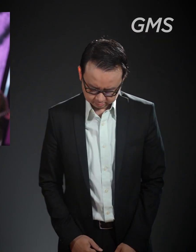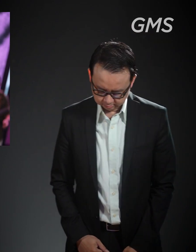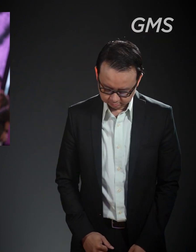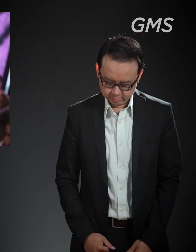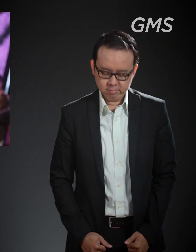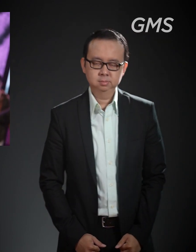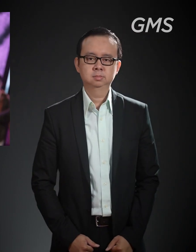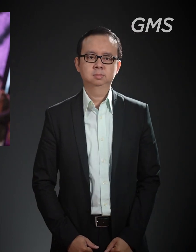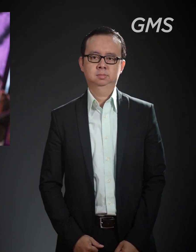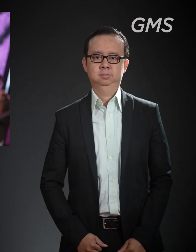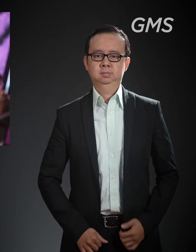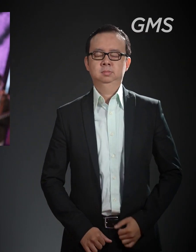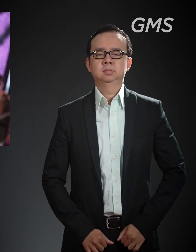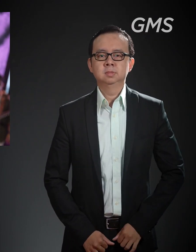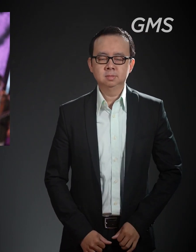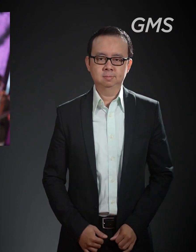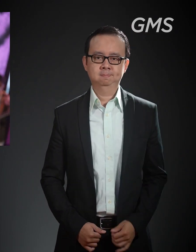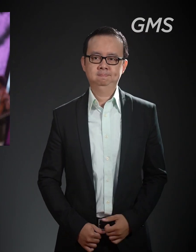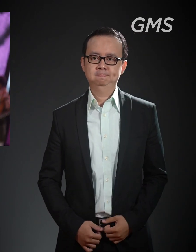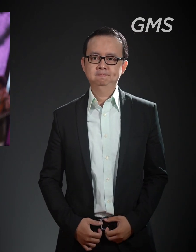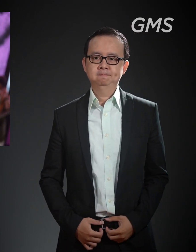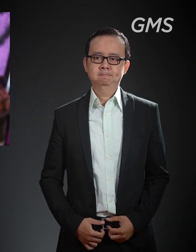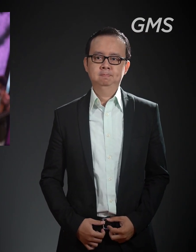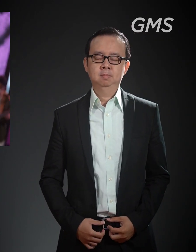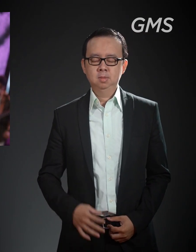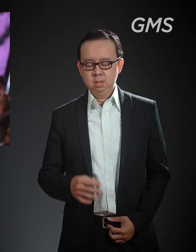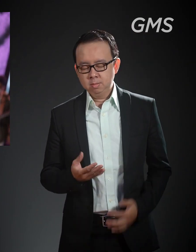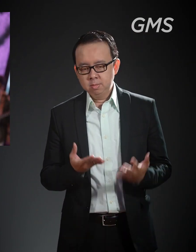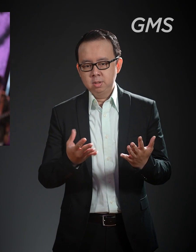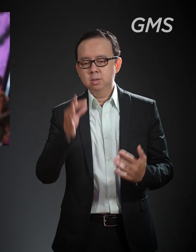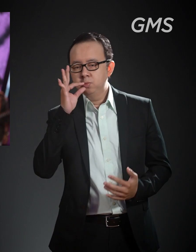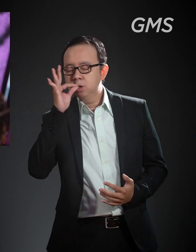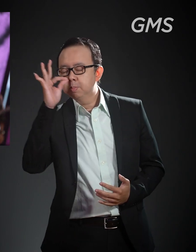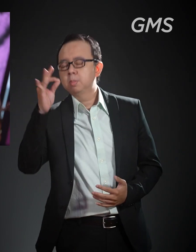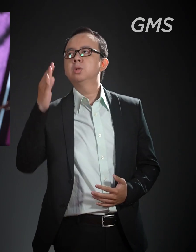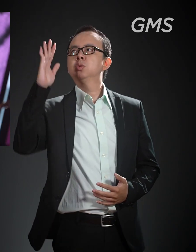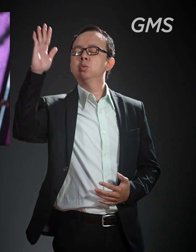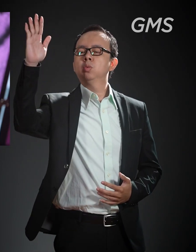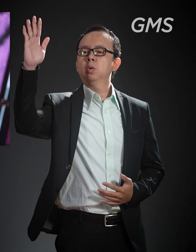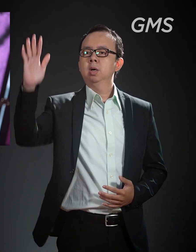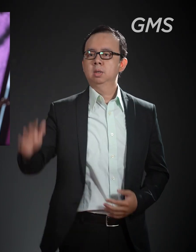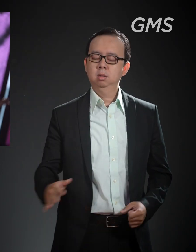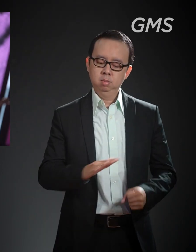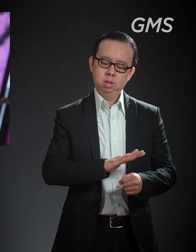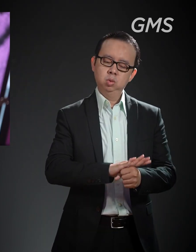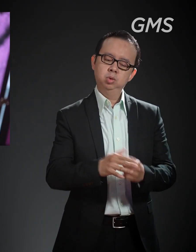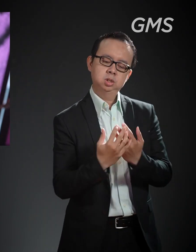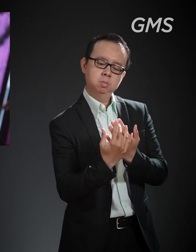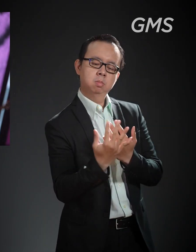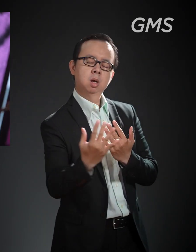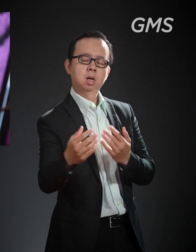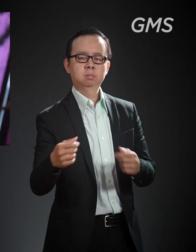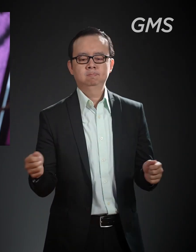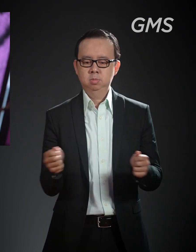dan berkenan. Tuhan sucikan dan kuduskan. Sampaikan sabdamu, lengkapi kehidupan jemaatmu dengan